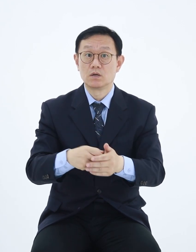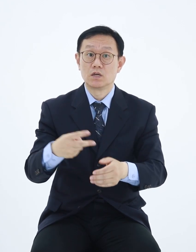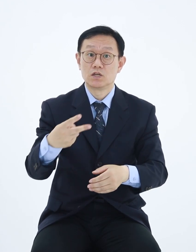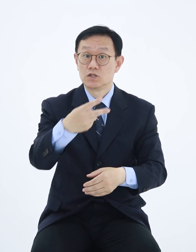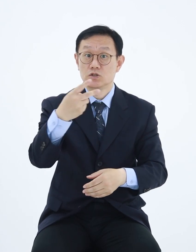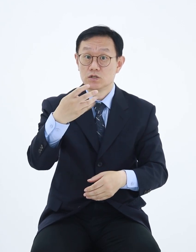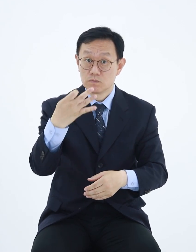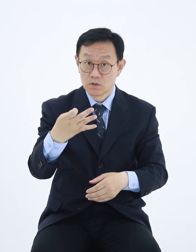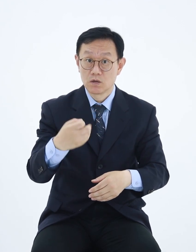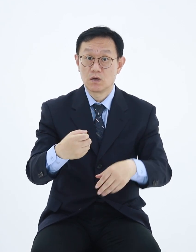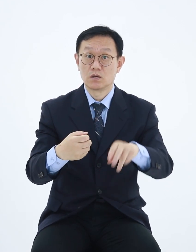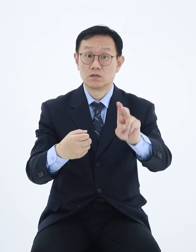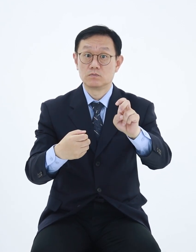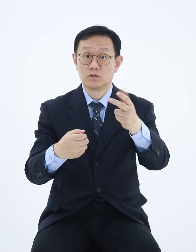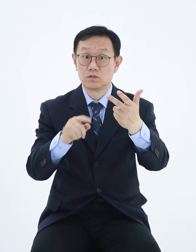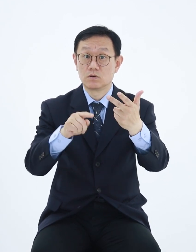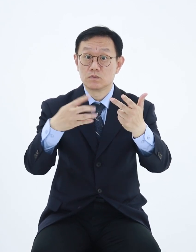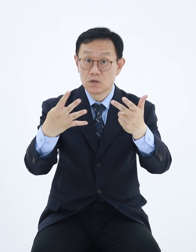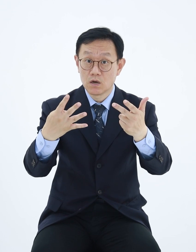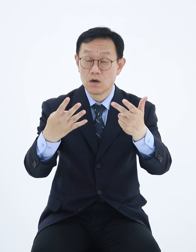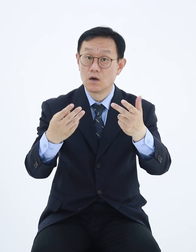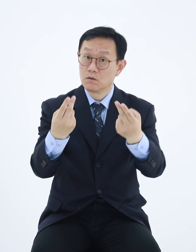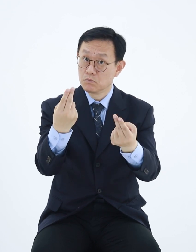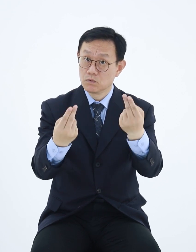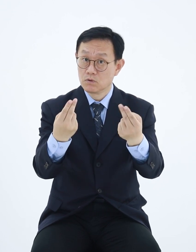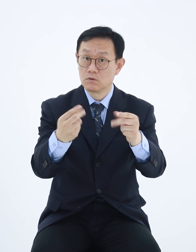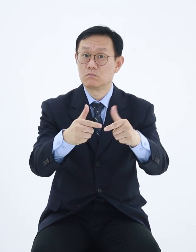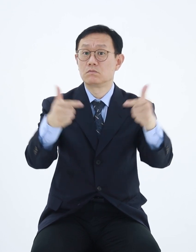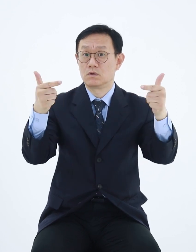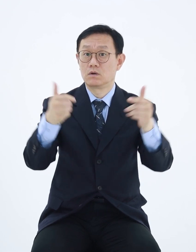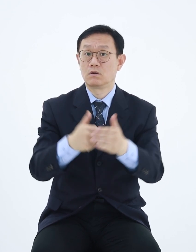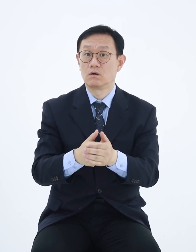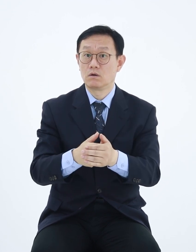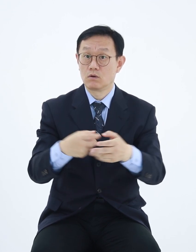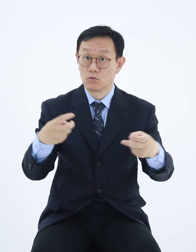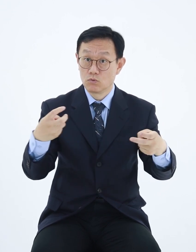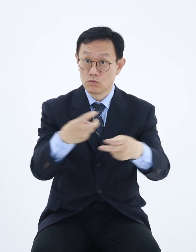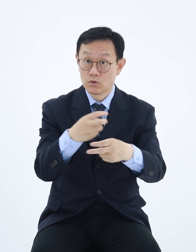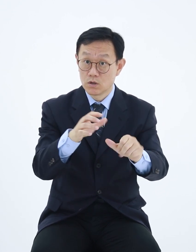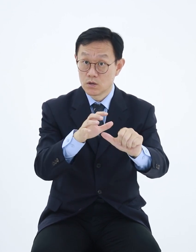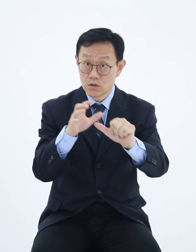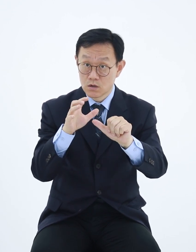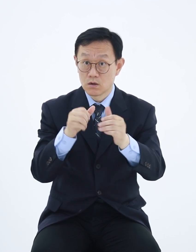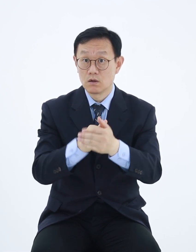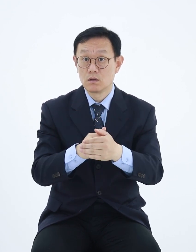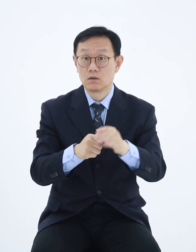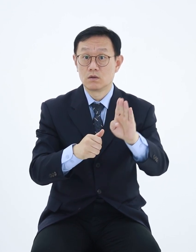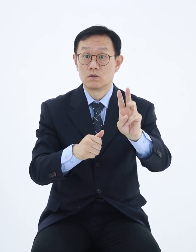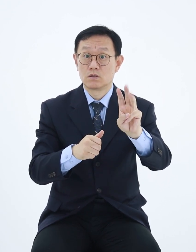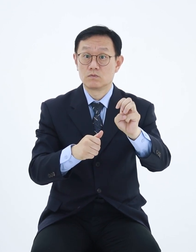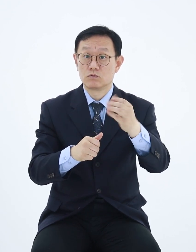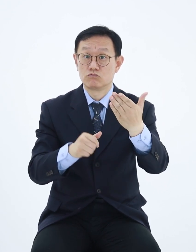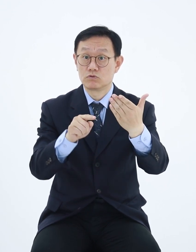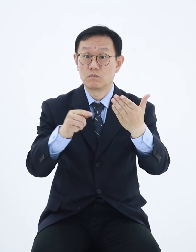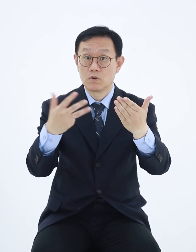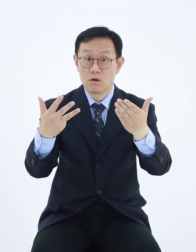2014년 27.4%에 비해 증가했습니다. 교통수단 이용 시 39.8%가 어려움을 느끼는